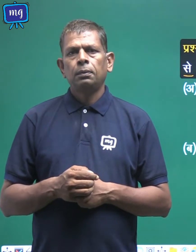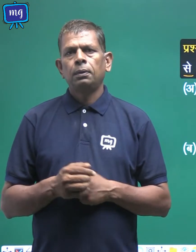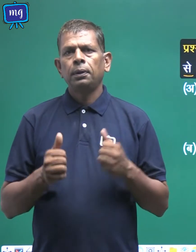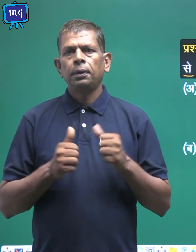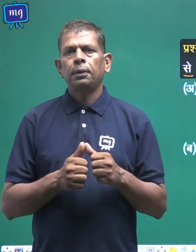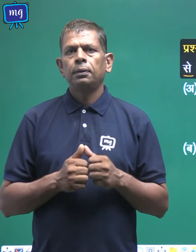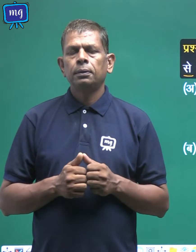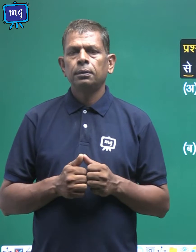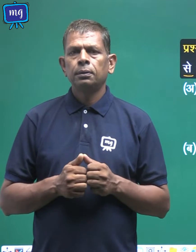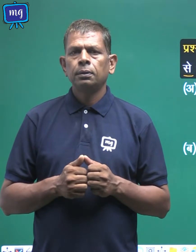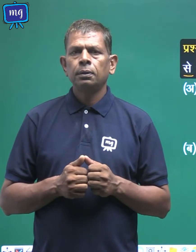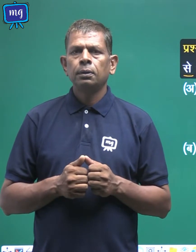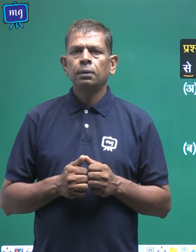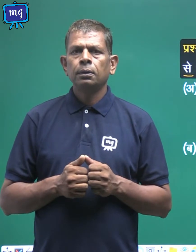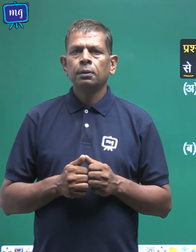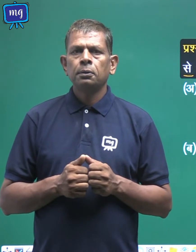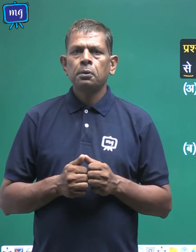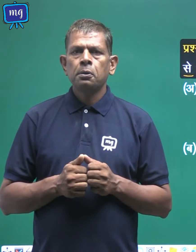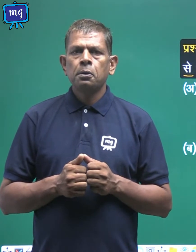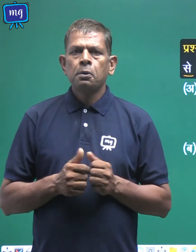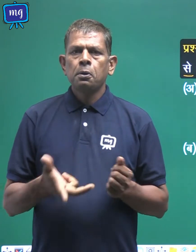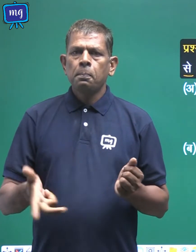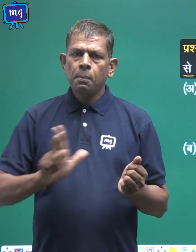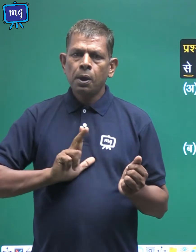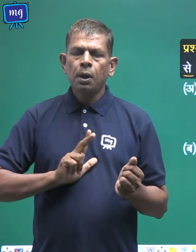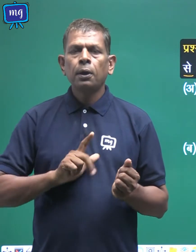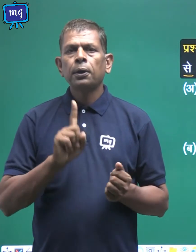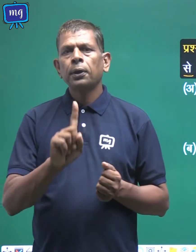अ बाघ एक